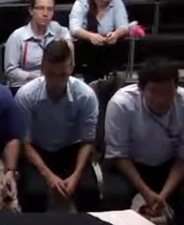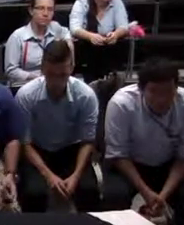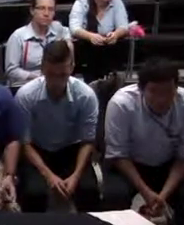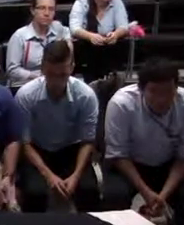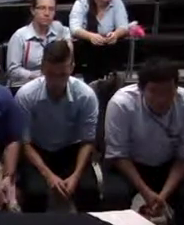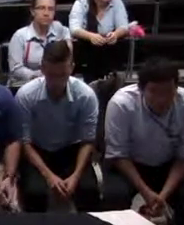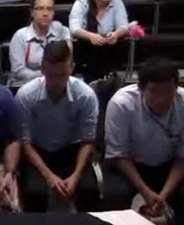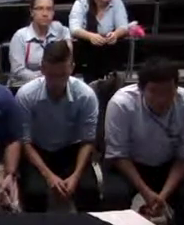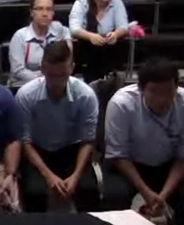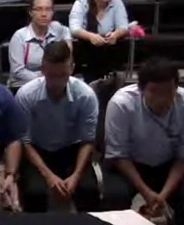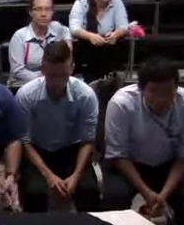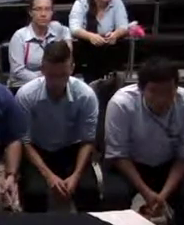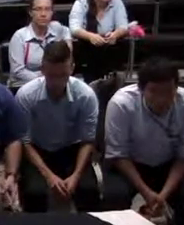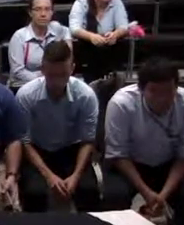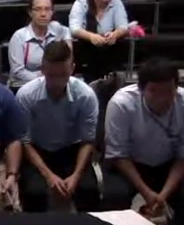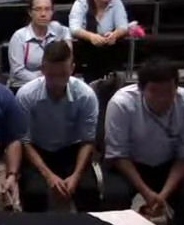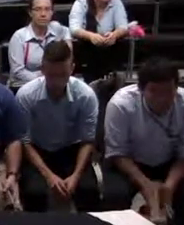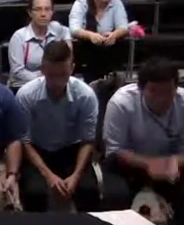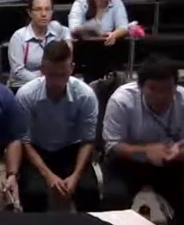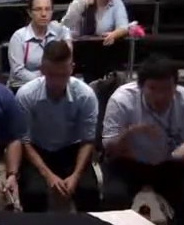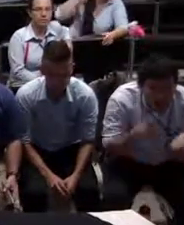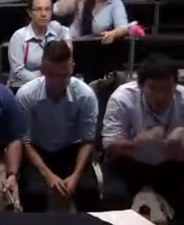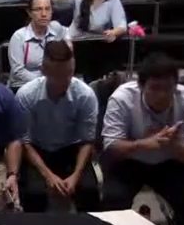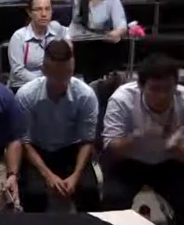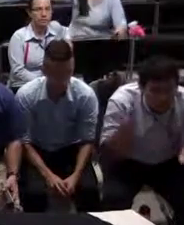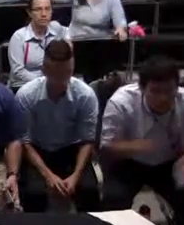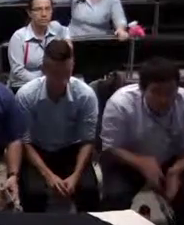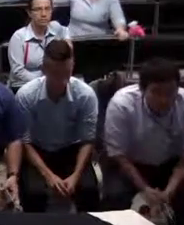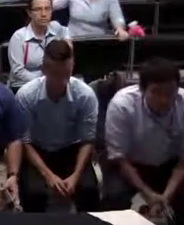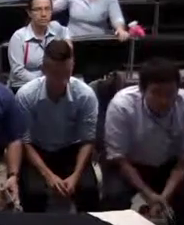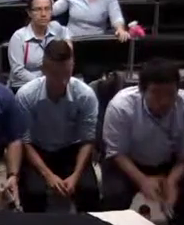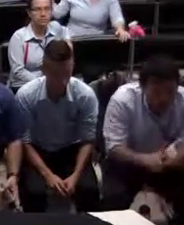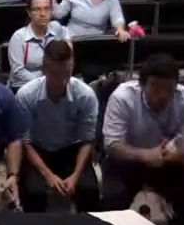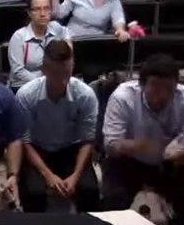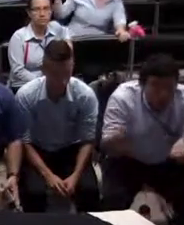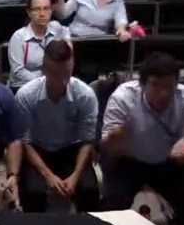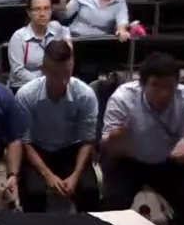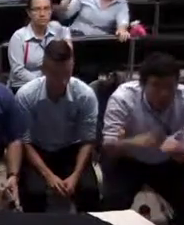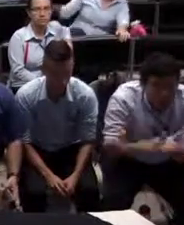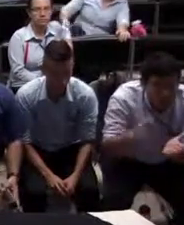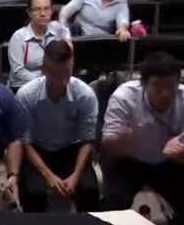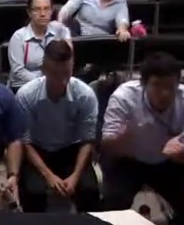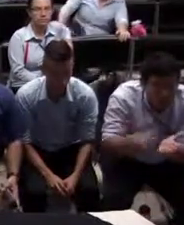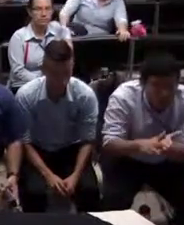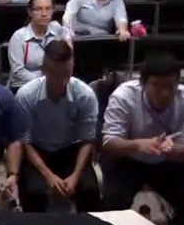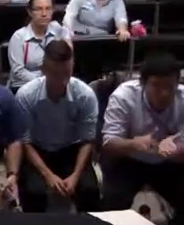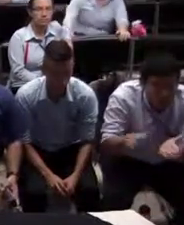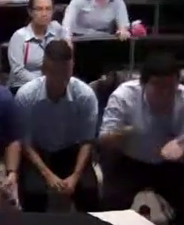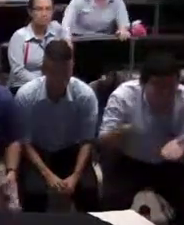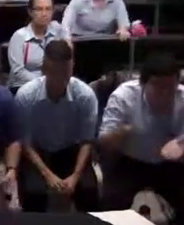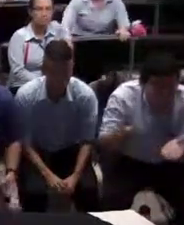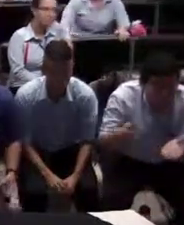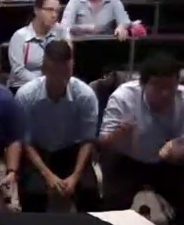con integración en el aula, oyentes y sordos. La preocupación pues de nosotros para mejorar la